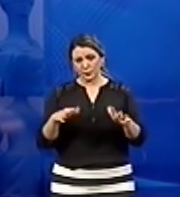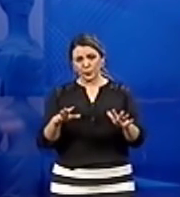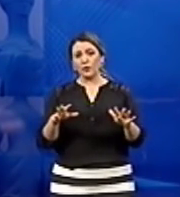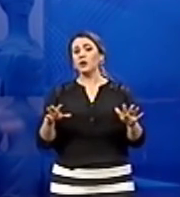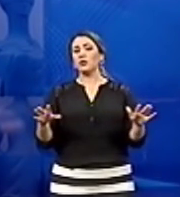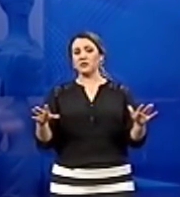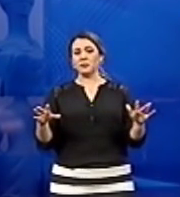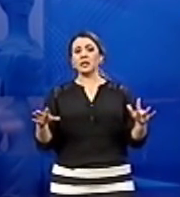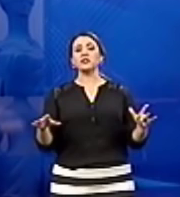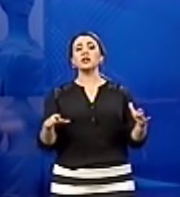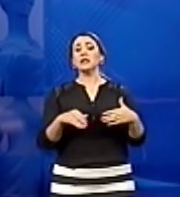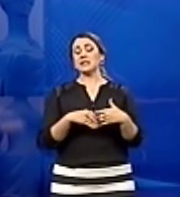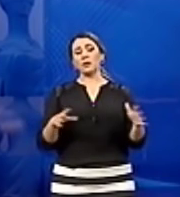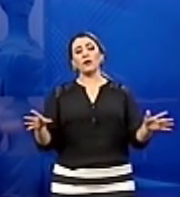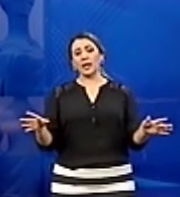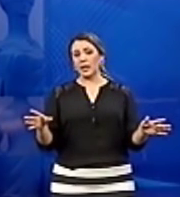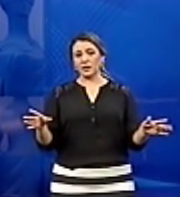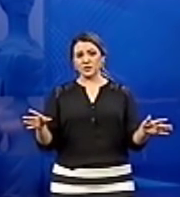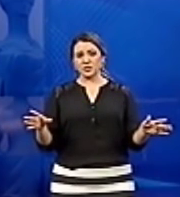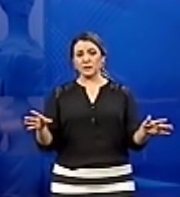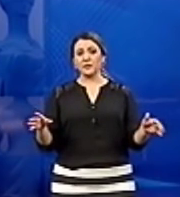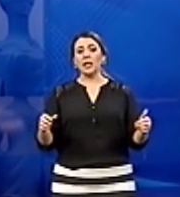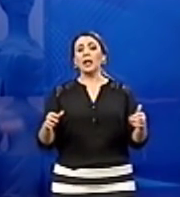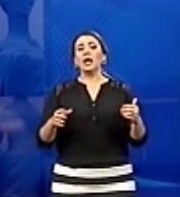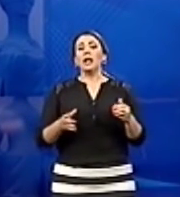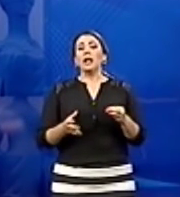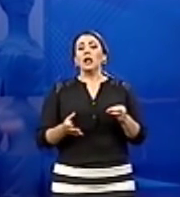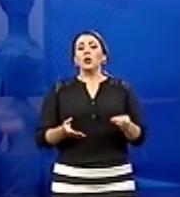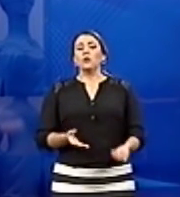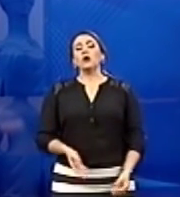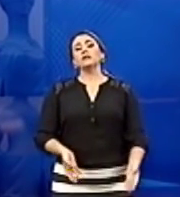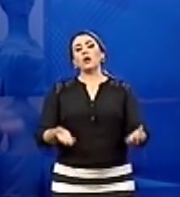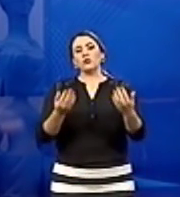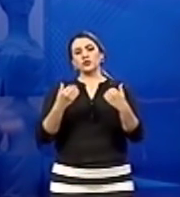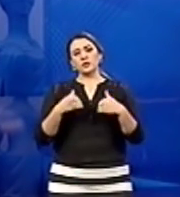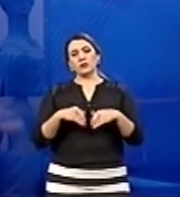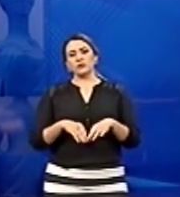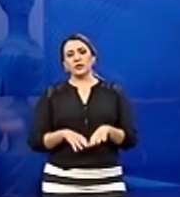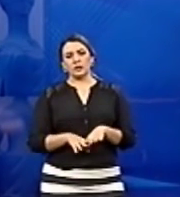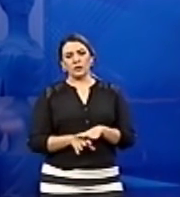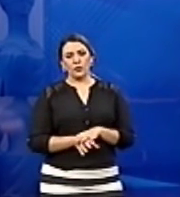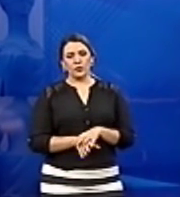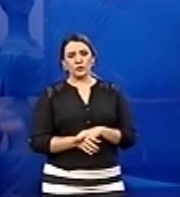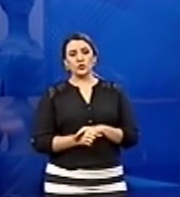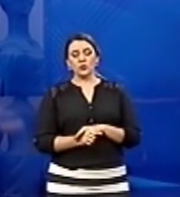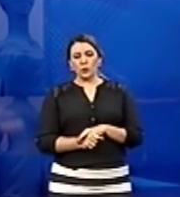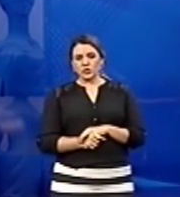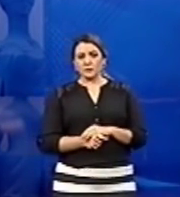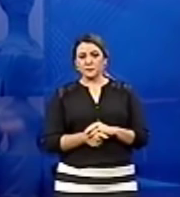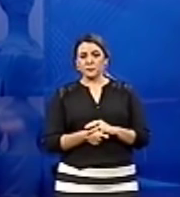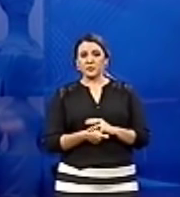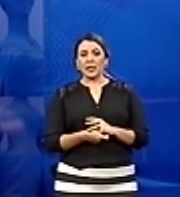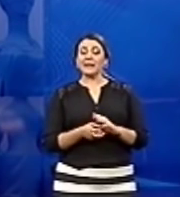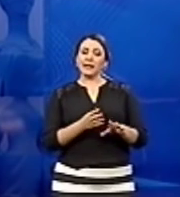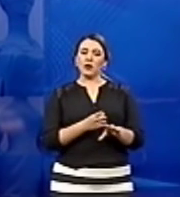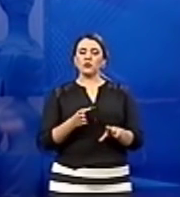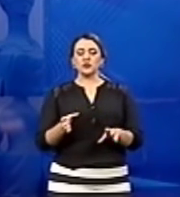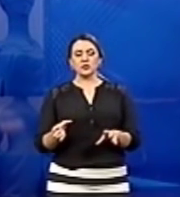limbo novamente, sem qualquer garantia. Quando a Constituição de 88 surge, até a Constituição